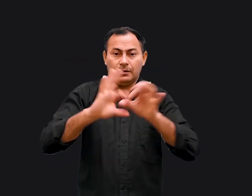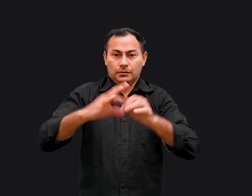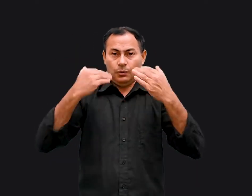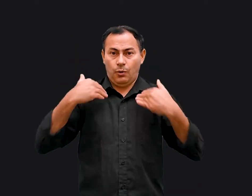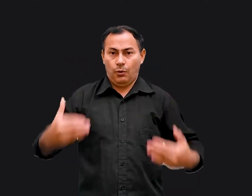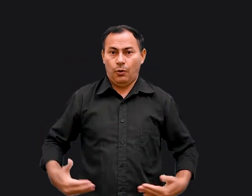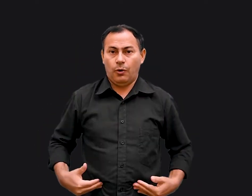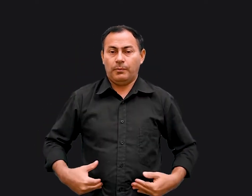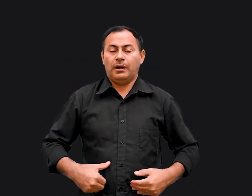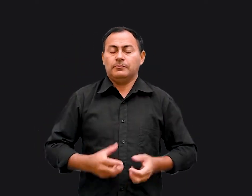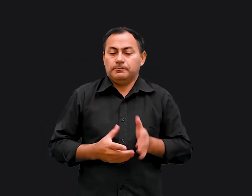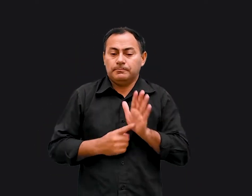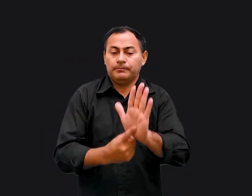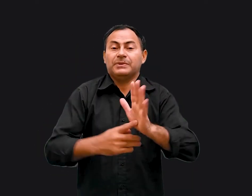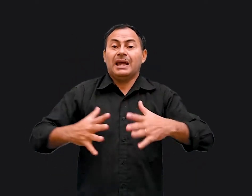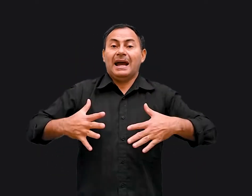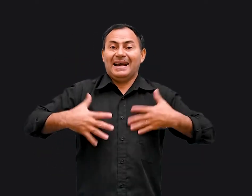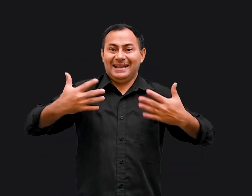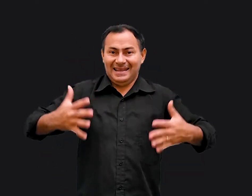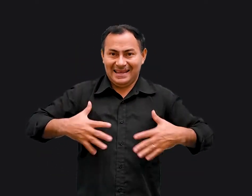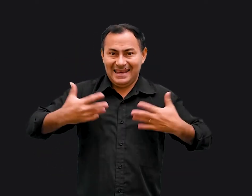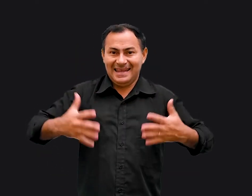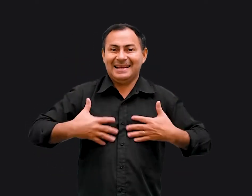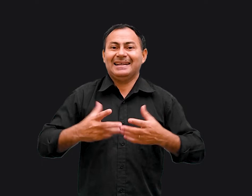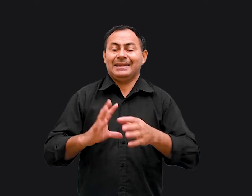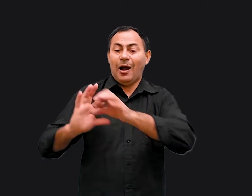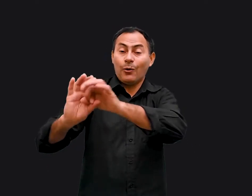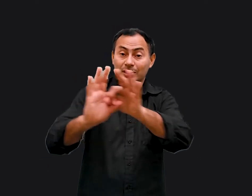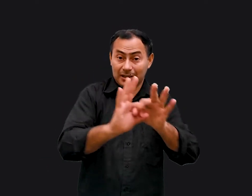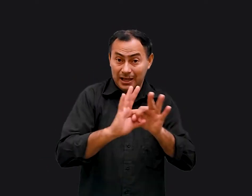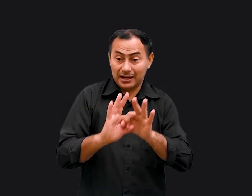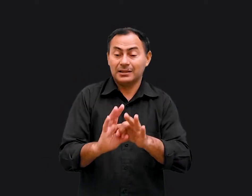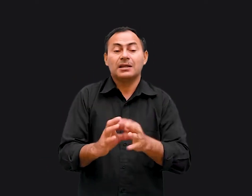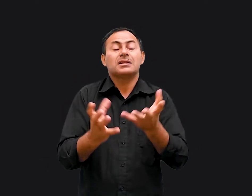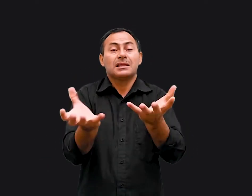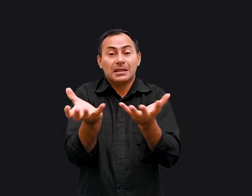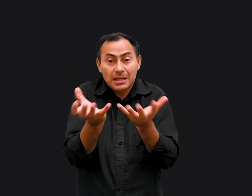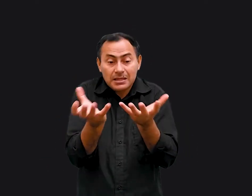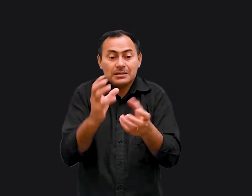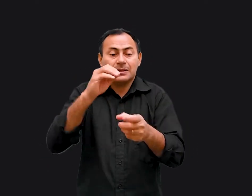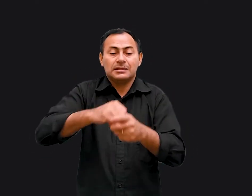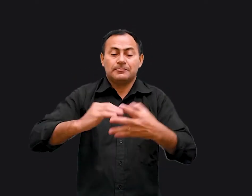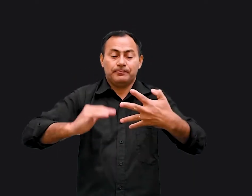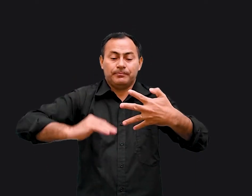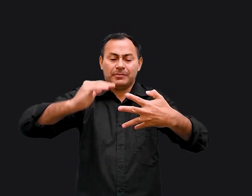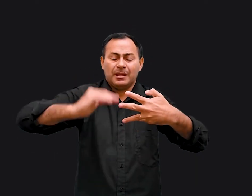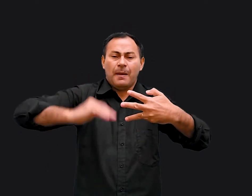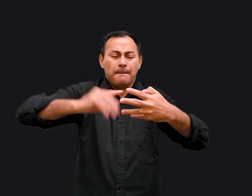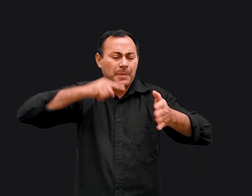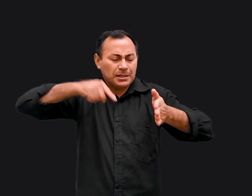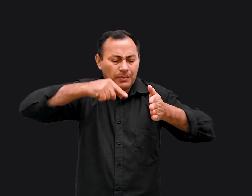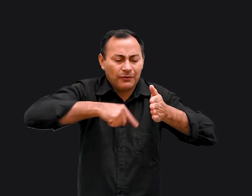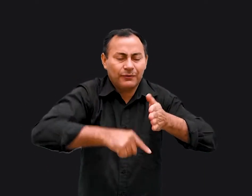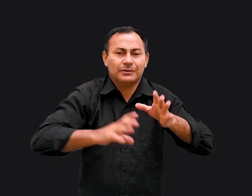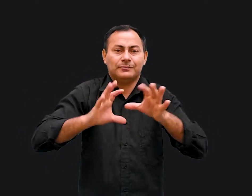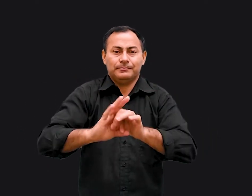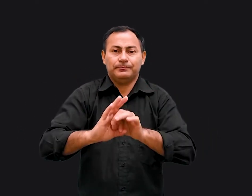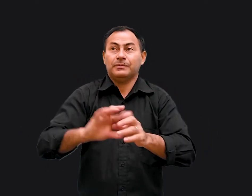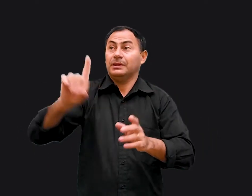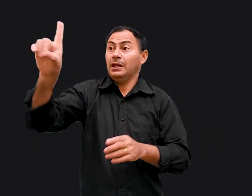para ser a expressão de alegria da unidade que eles teriam nesses níveis mais profundos. Deus quer